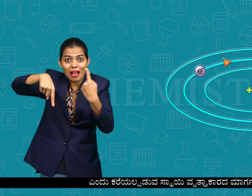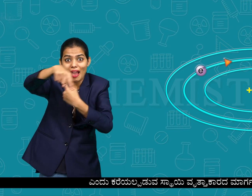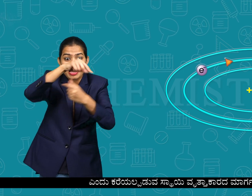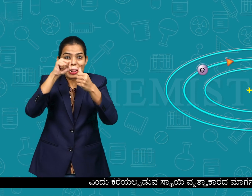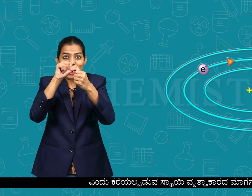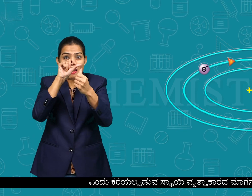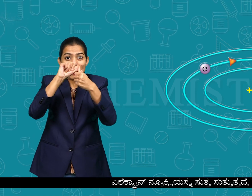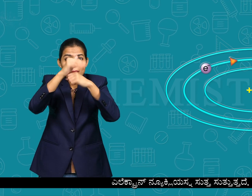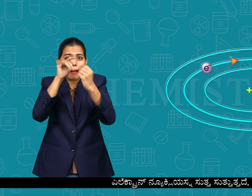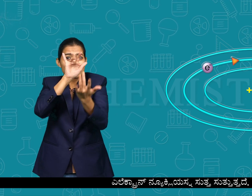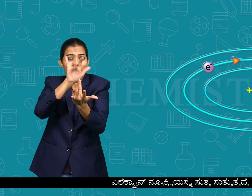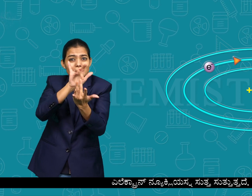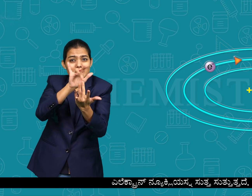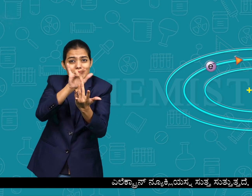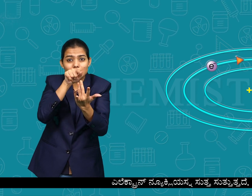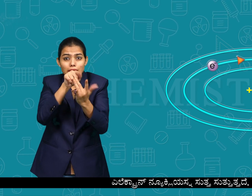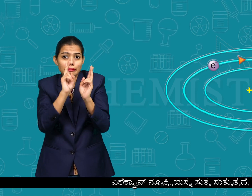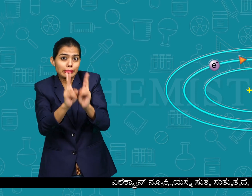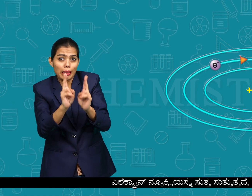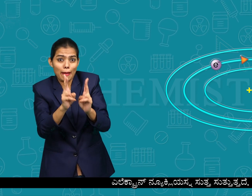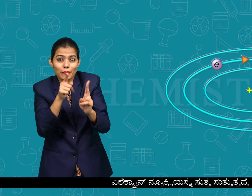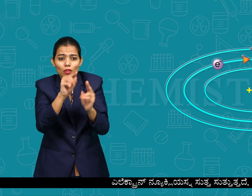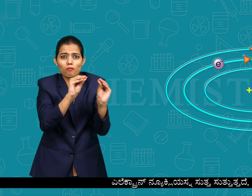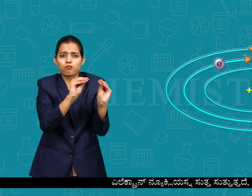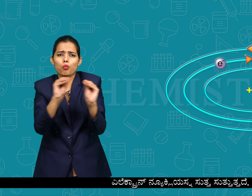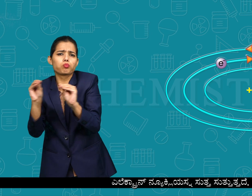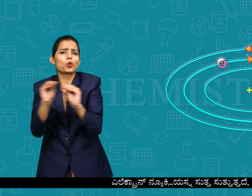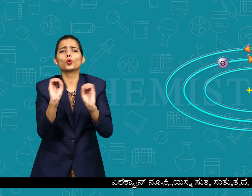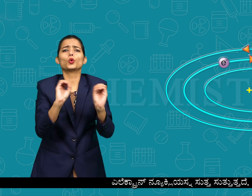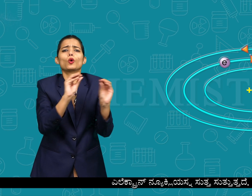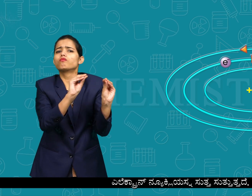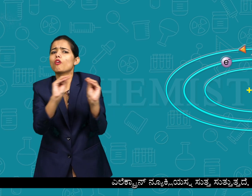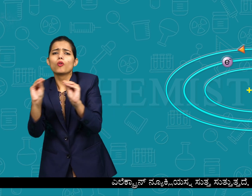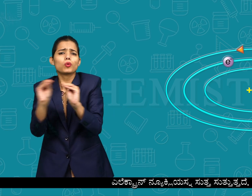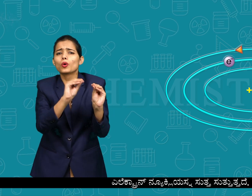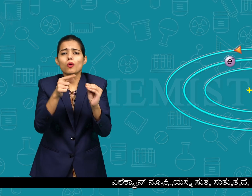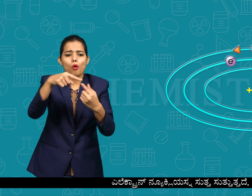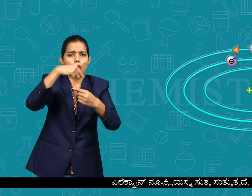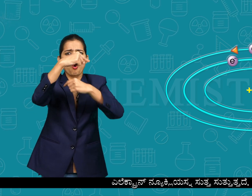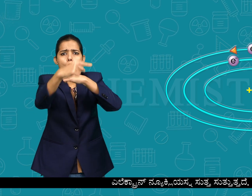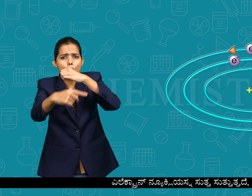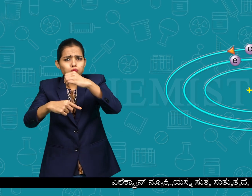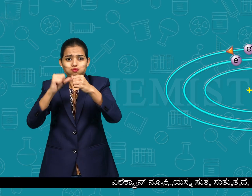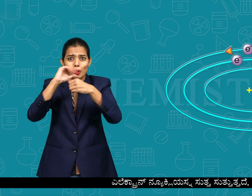ವೃತ್ತಾಕಾರದ ಮಾರ್ಗಗಳಲ್ಲಿ ಎಲೆಕ್ಟ್ರಾನ್ ನ್ಯೂಕ್ಲಿಯಸ್ನ ಸುತ್ತ ಸುತ್ತುತ್ತದೆ.